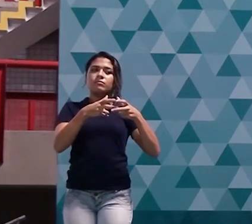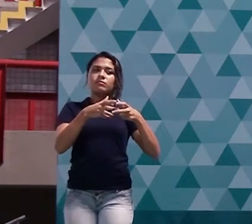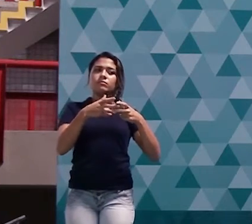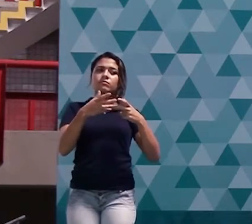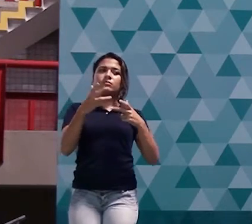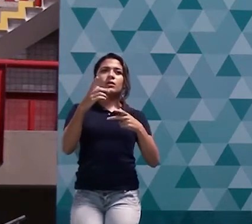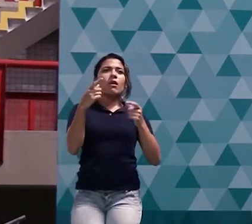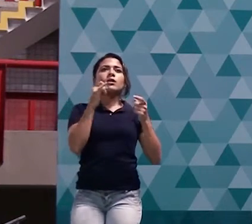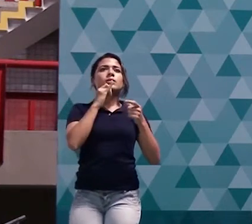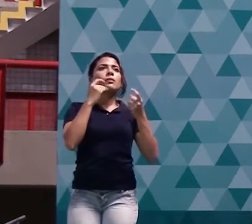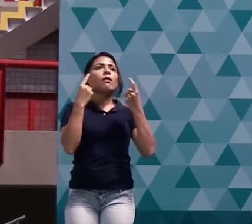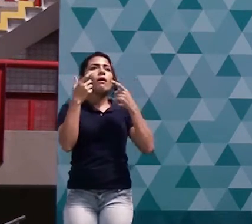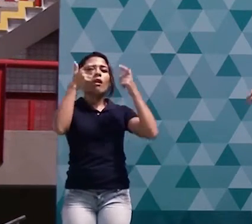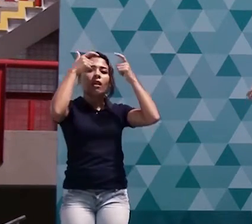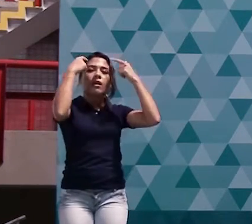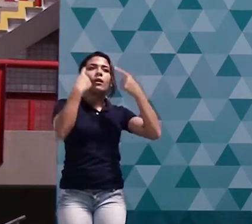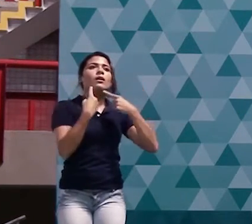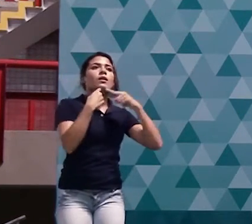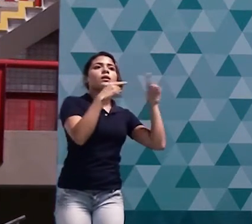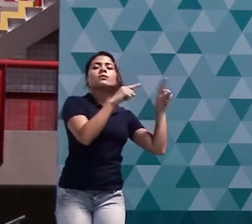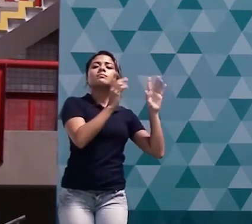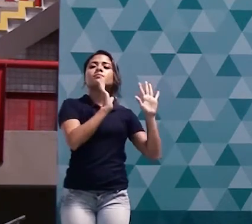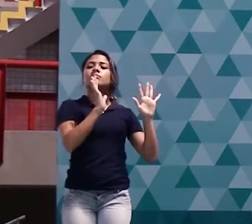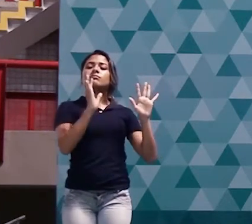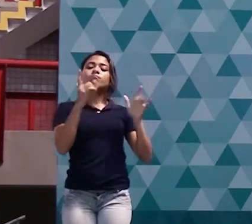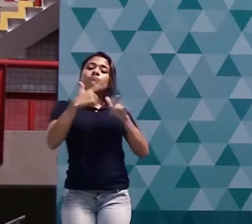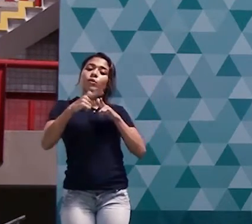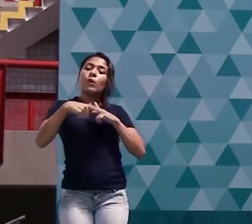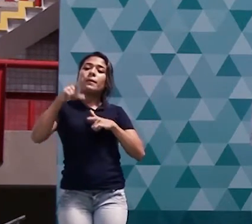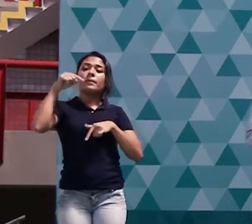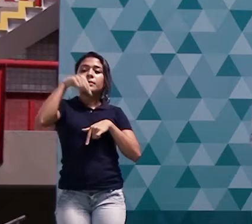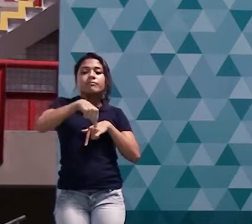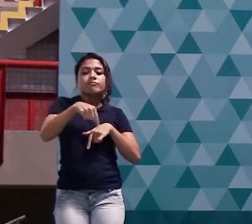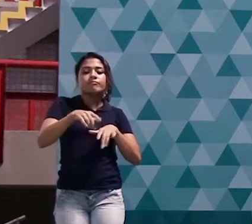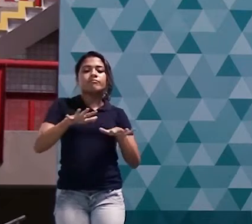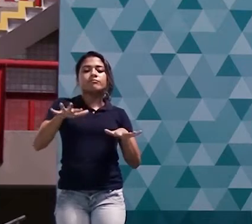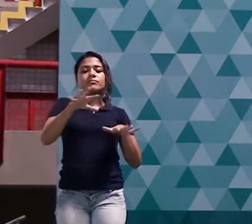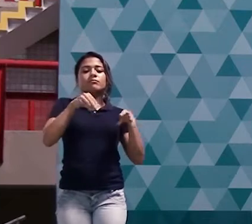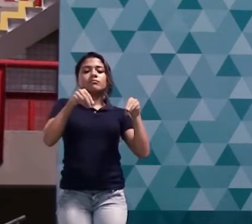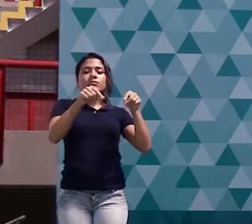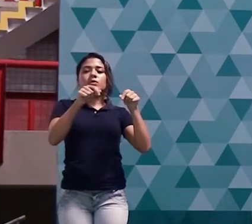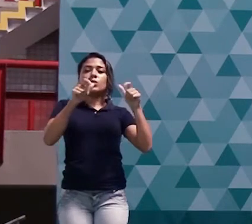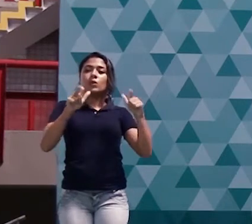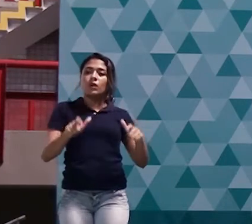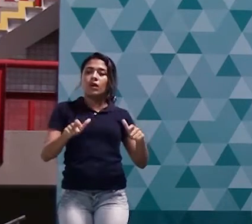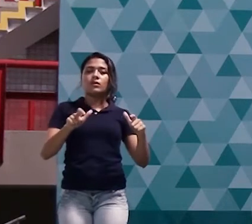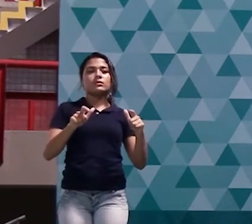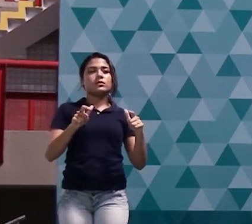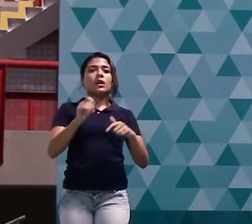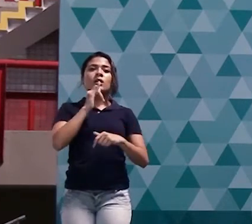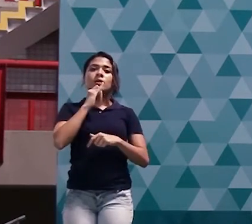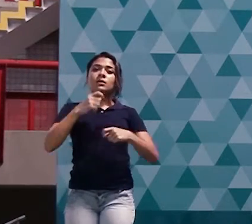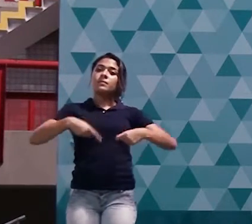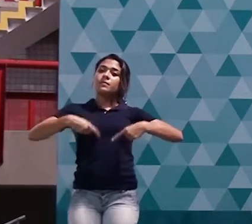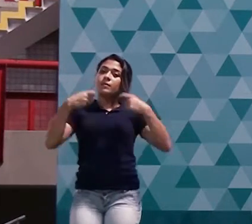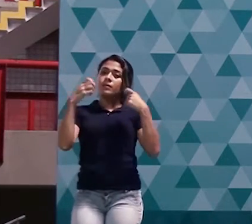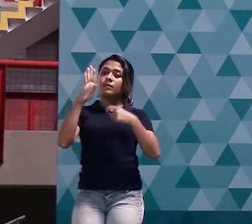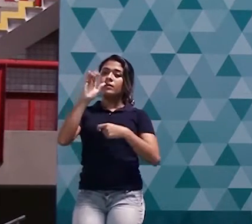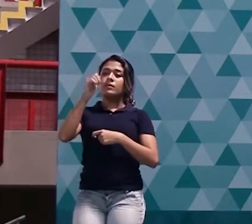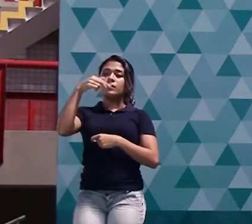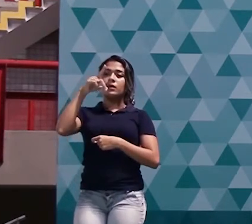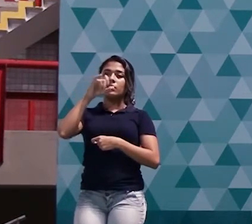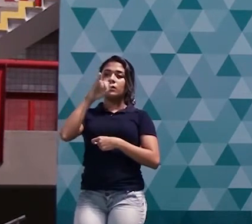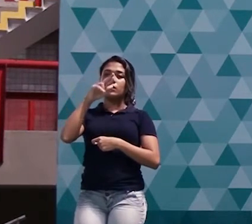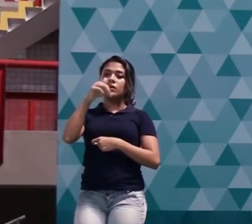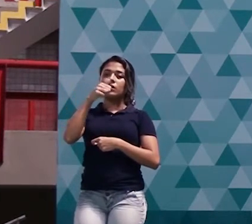o poder do rei. Era só um problema local. Guerra dos Emboabas. Os bandeirantes encontraram ouro. A notícia se espalhou e